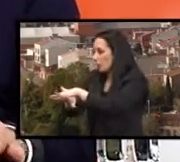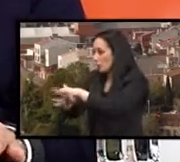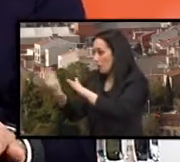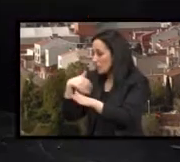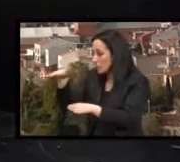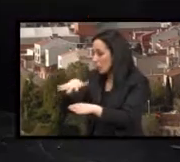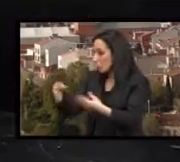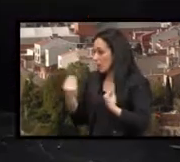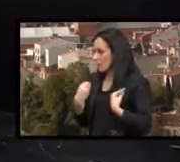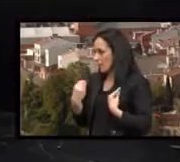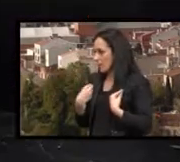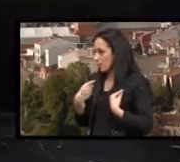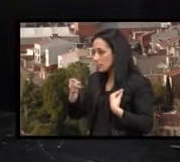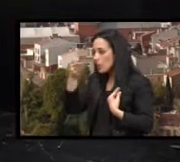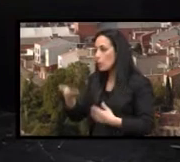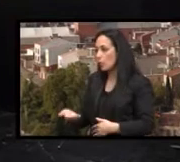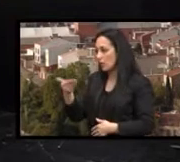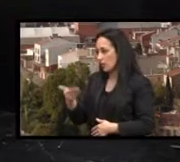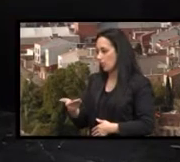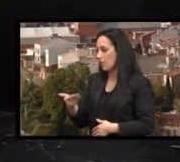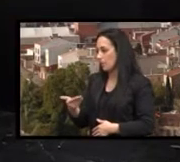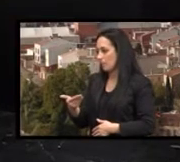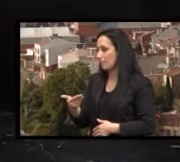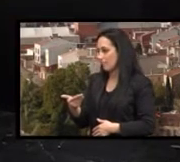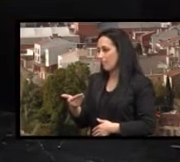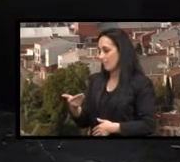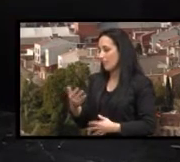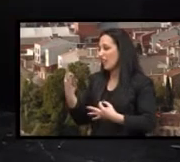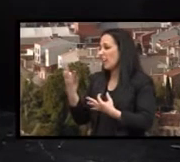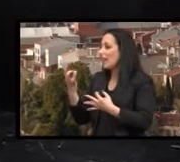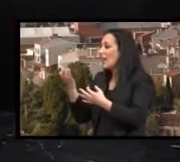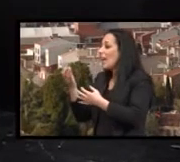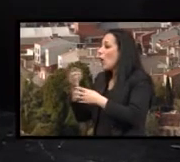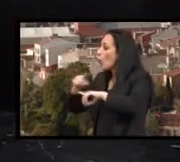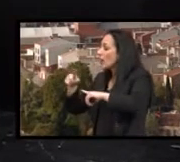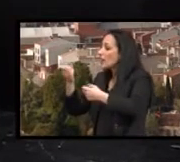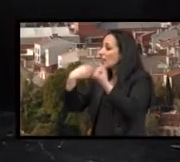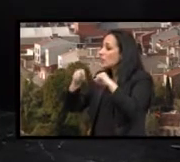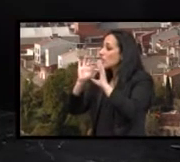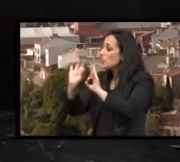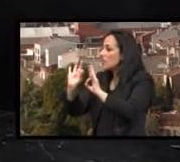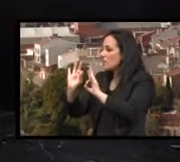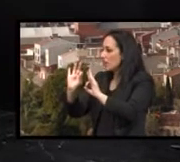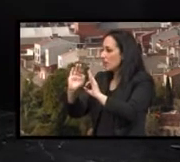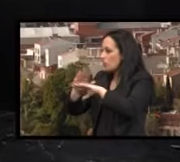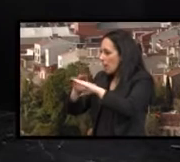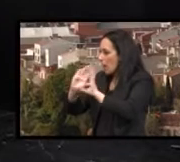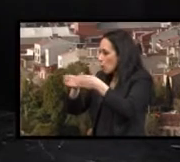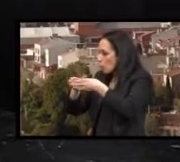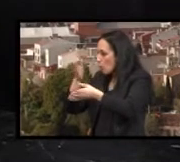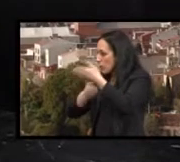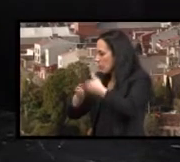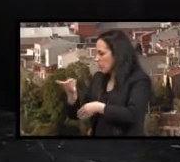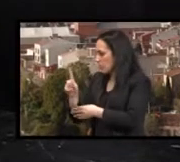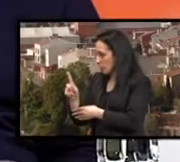habitat, que intentar fer activitats, no? Molt exclusives per persones. Molt tancades. Però clar, tu estàs dient, Àlex, vosaltres us